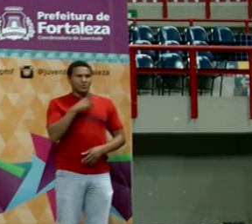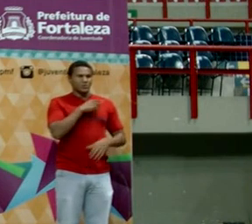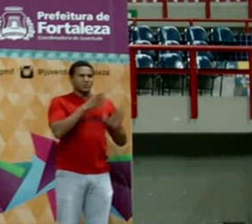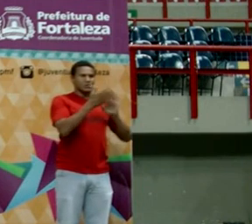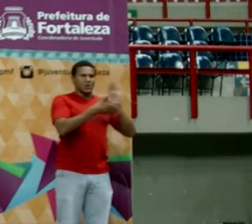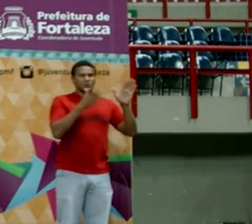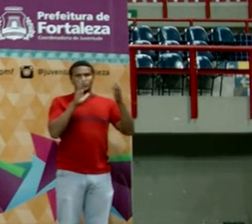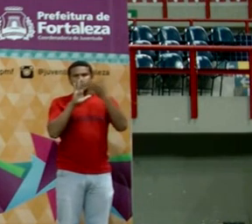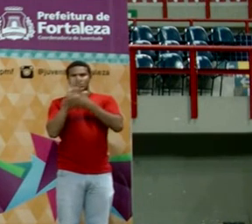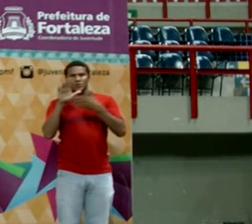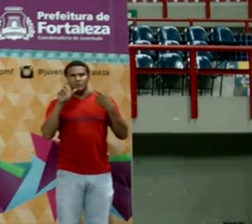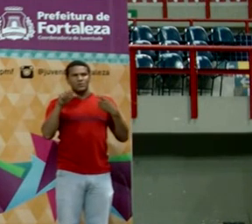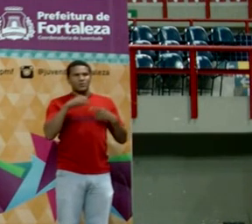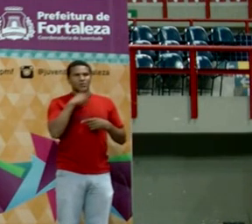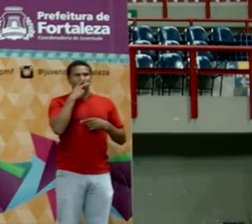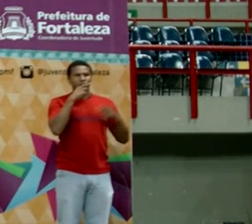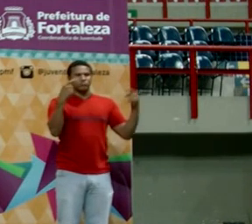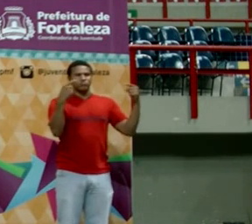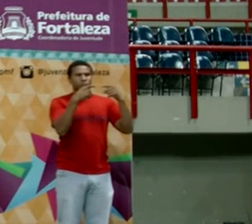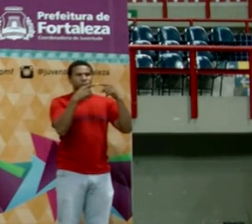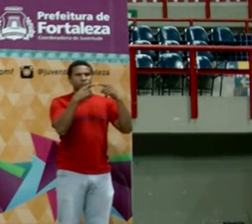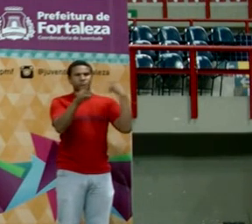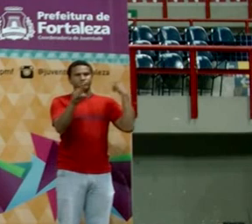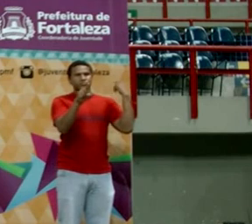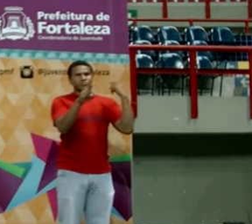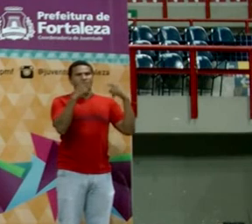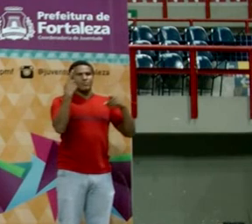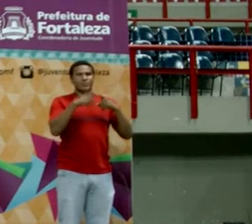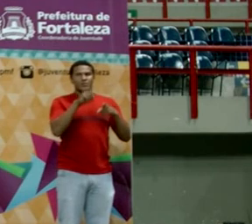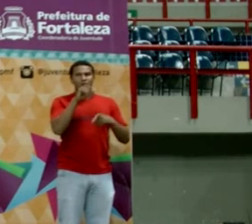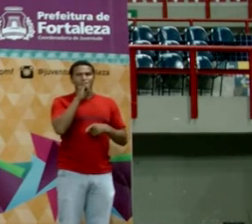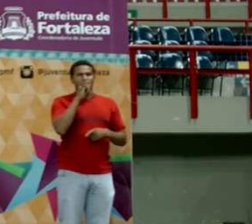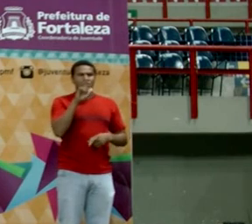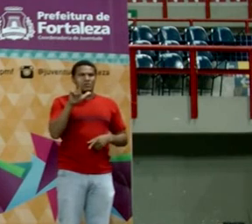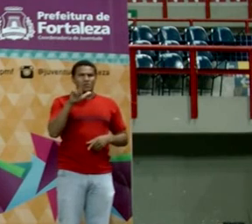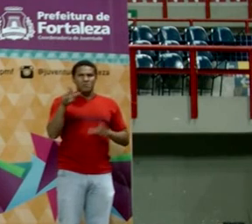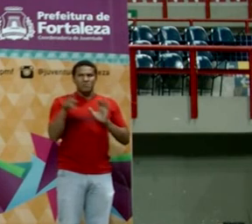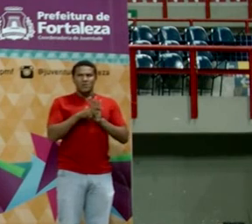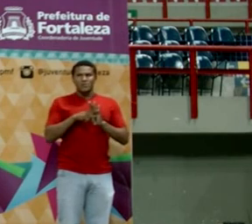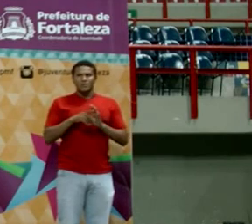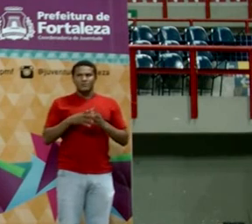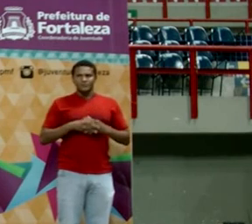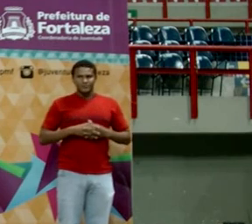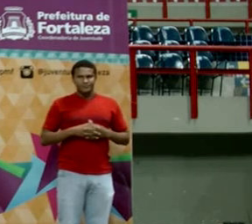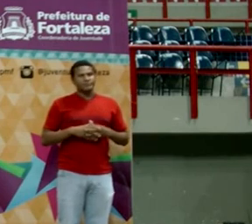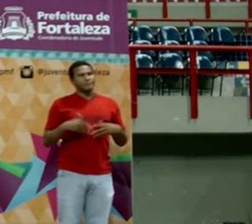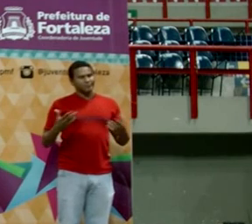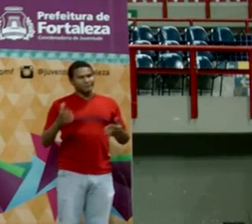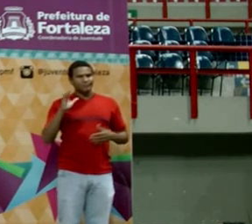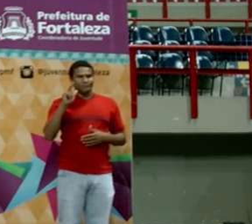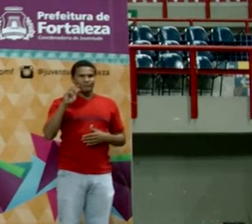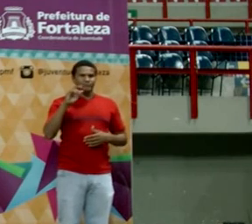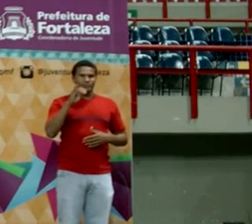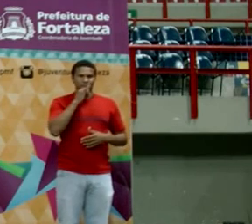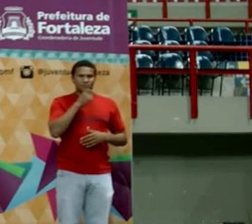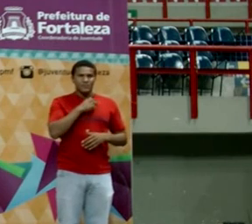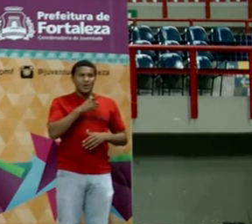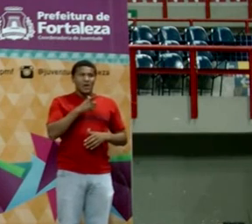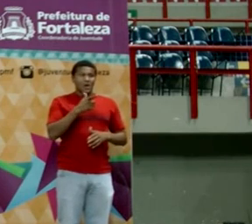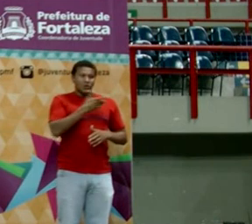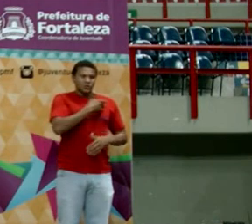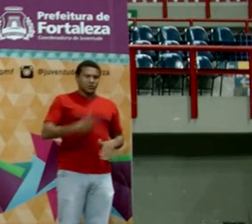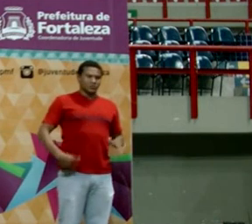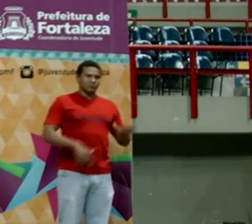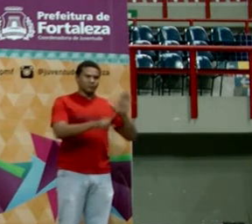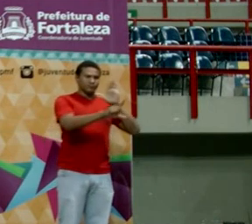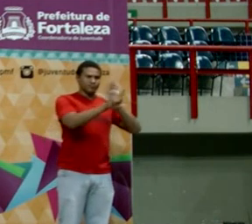opostos, porque os dois se apoiam em argumentos de natureza liberal. Sim, o primeiro fala sobre laicidade, O Estado é laico, não deve se